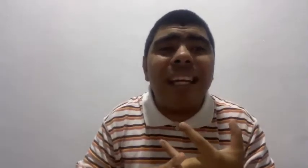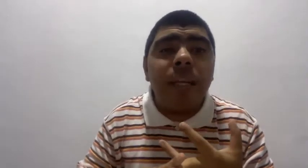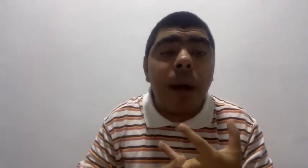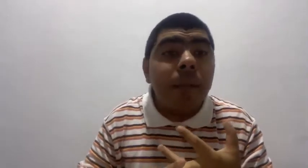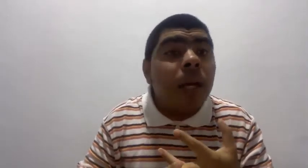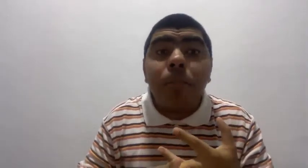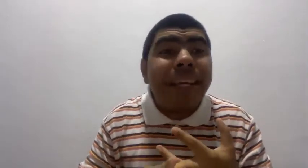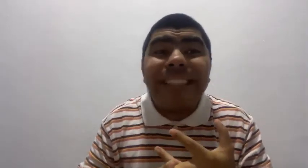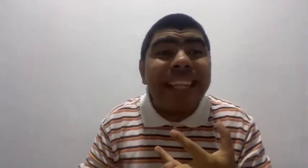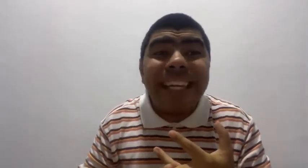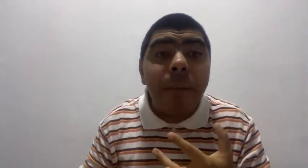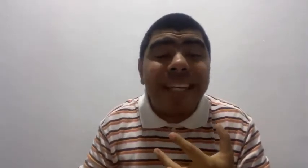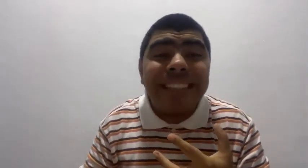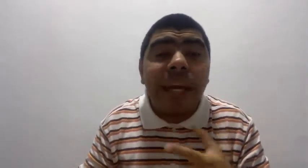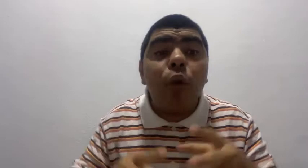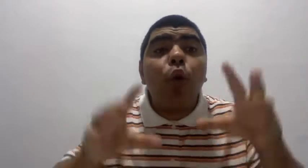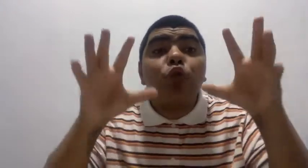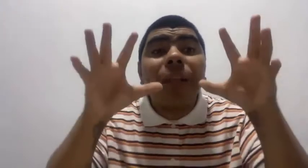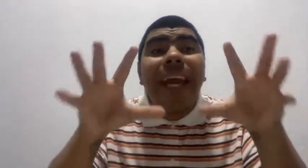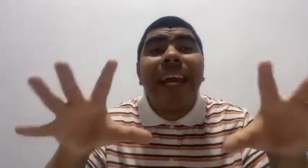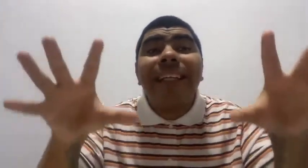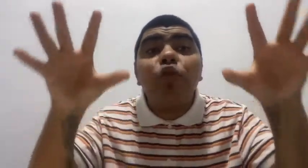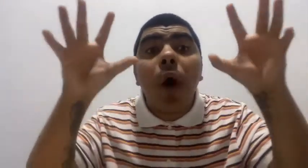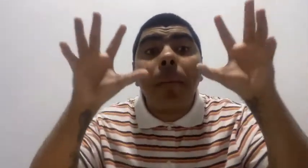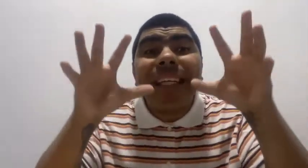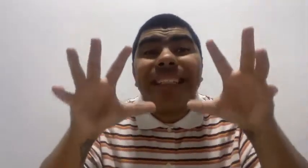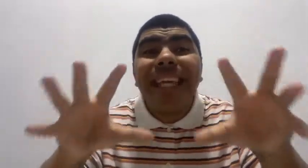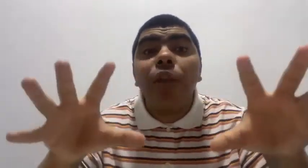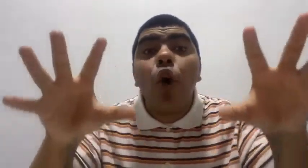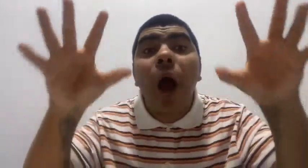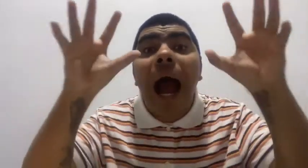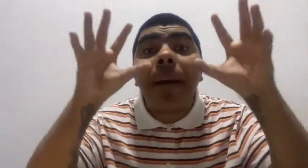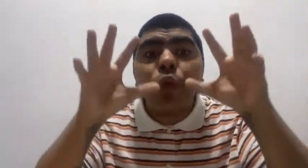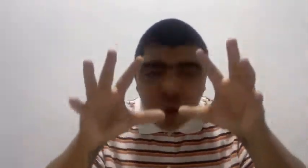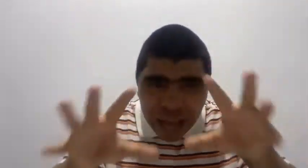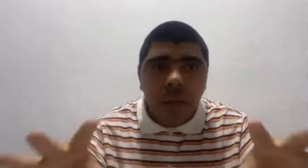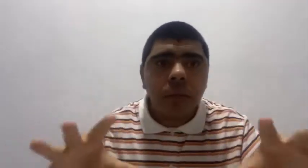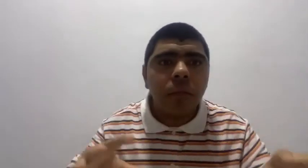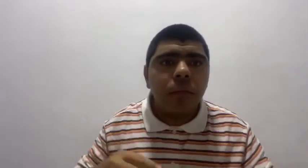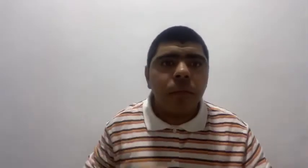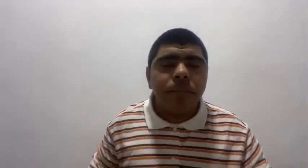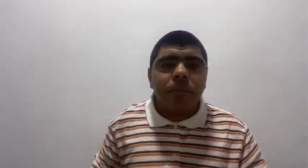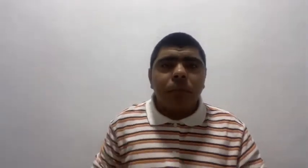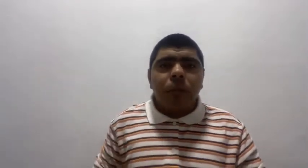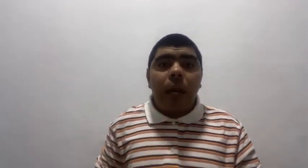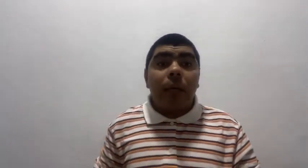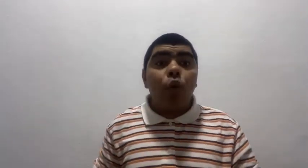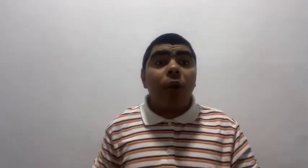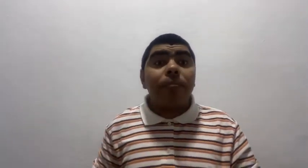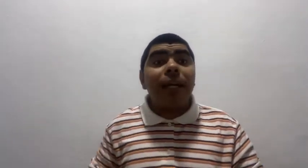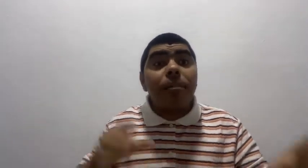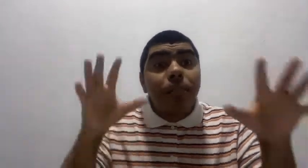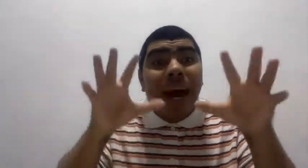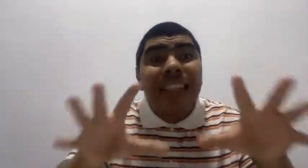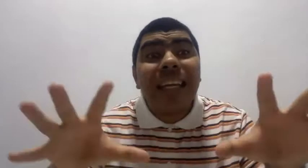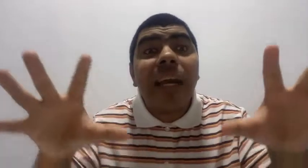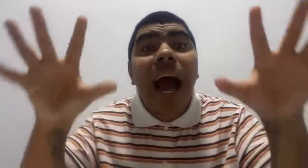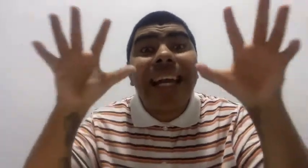desanima, verdaderamente usted no ha aprendido a madurar. Aleluya. Y el Padre